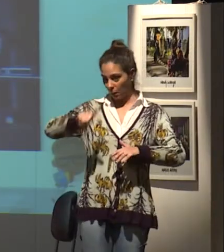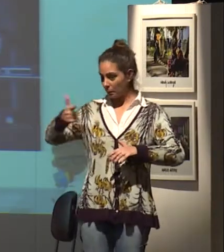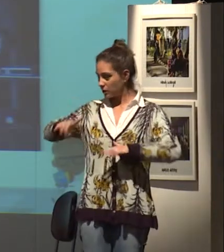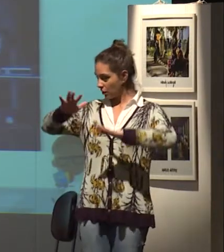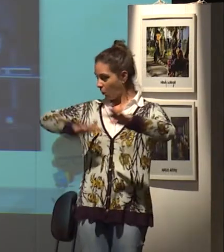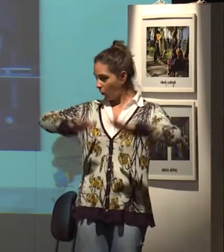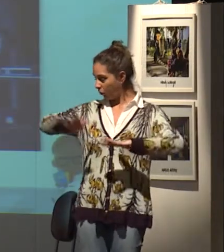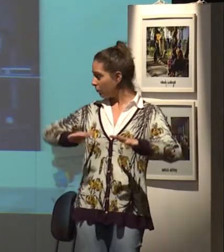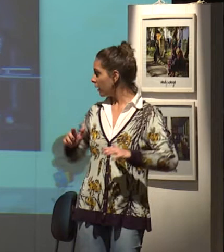É repetição de movimento.